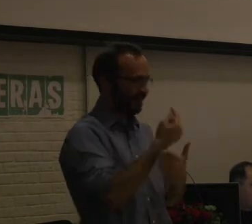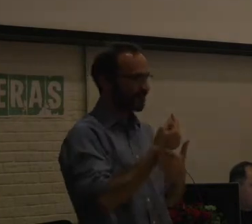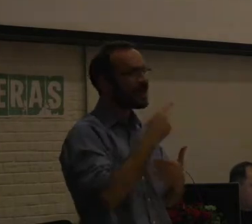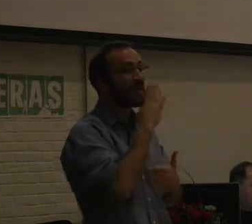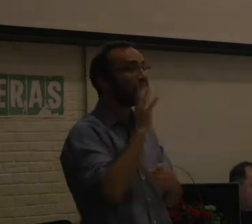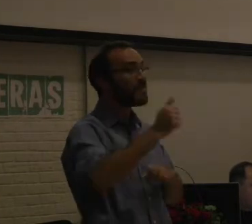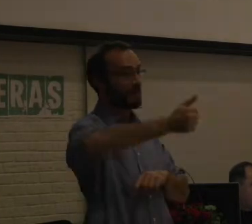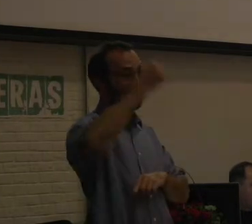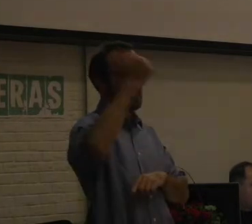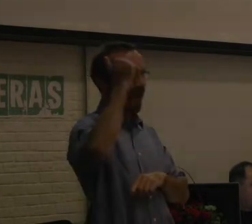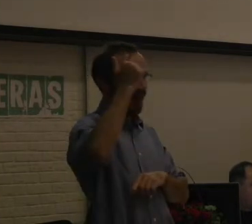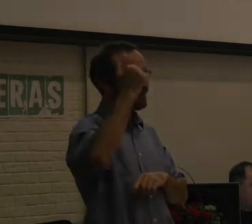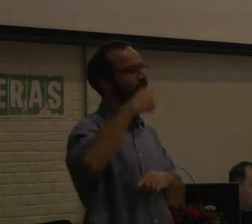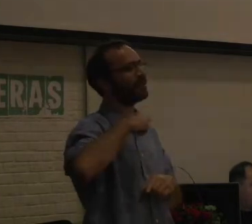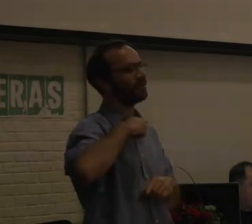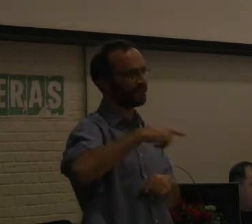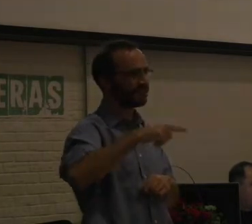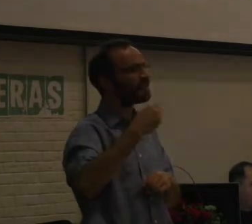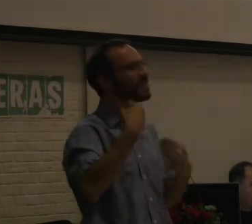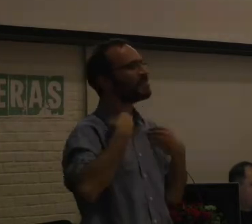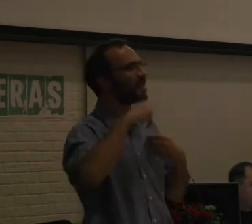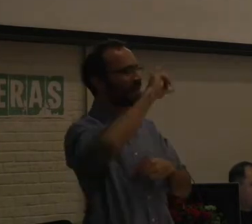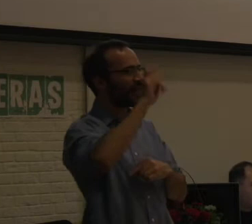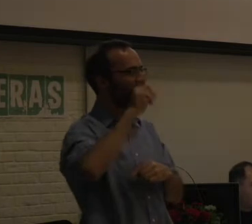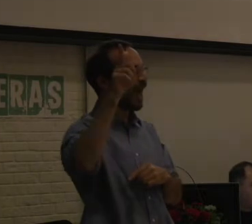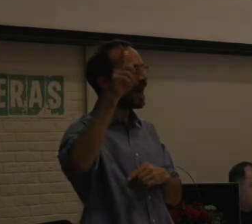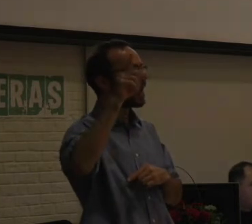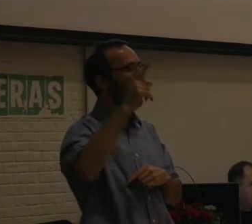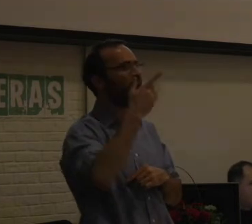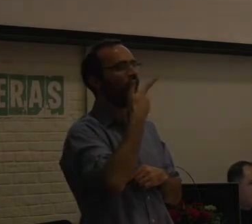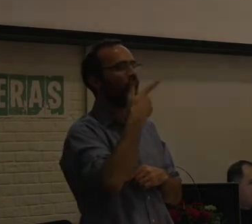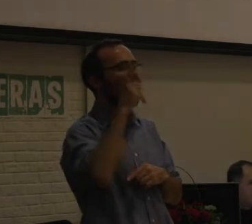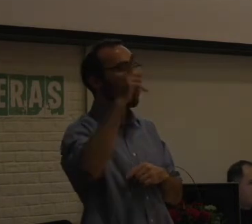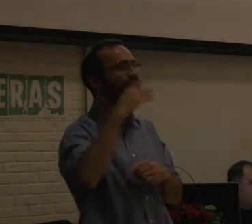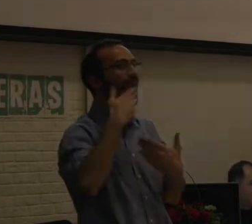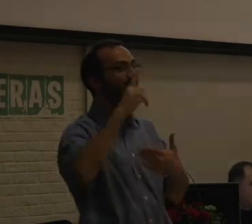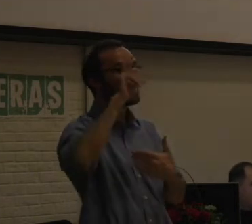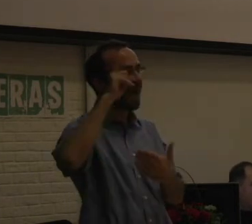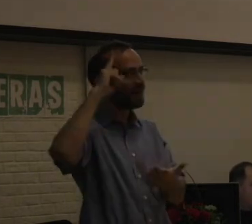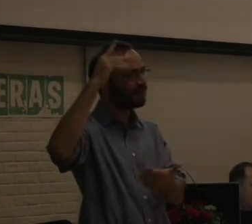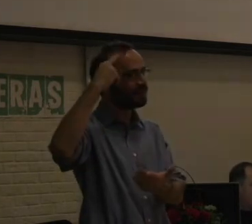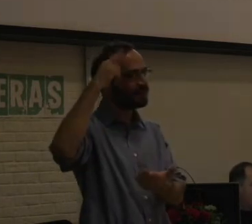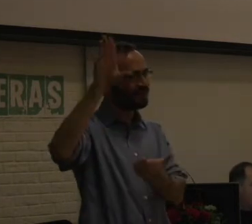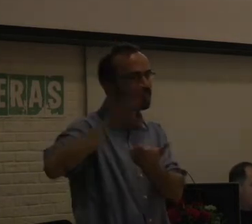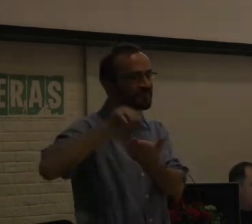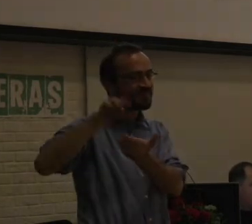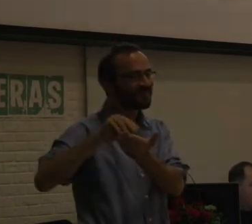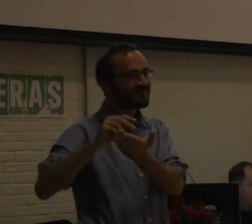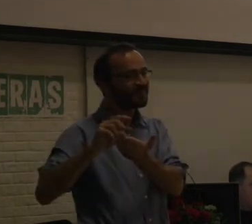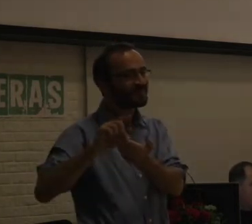que ser Isabel de Farnesio, que vivió en Italia y pudo allí conocer a Cibeles. Bueno, pues esto lo conté yo